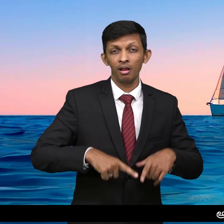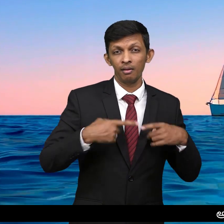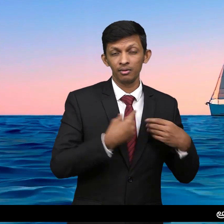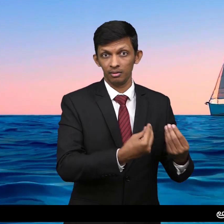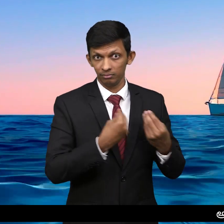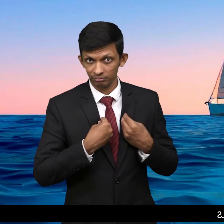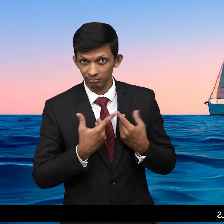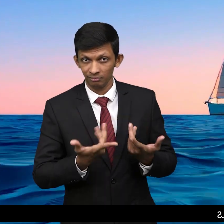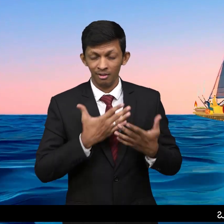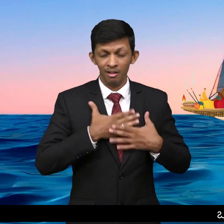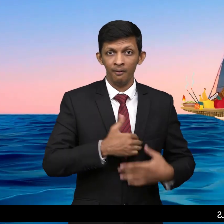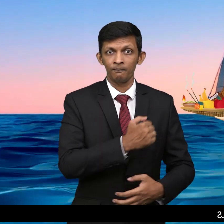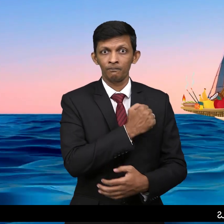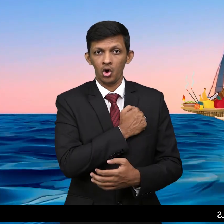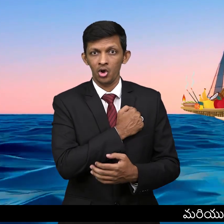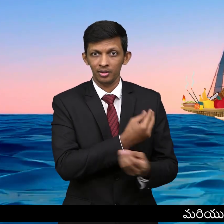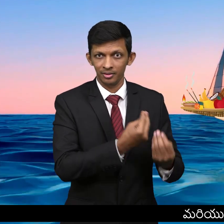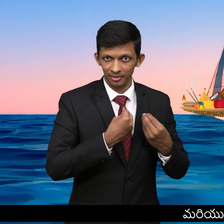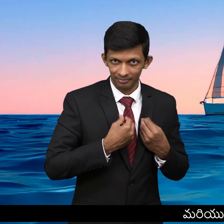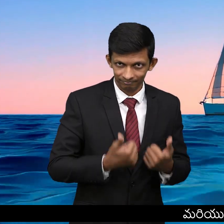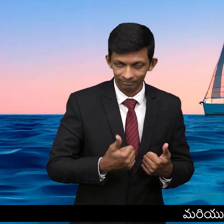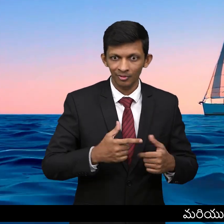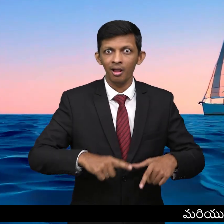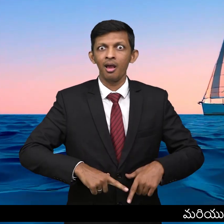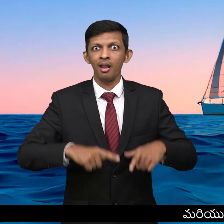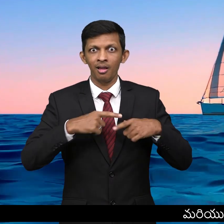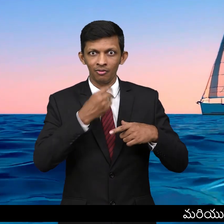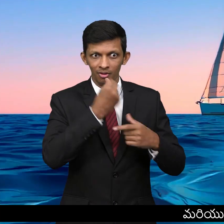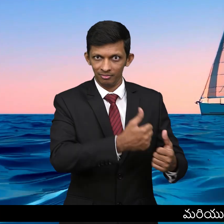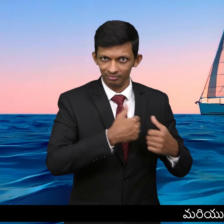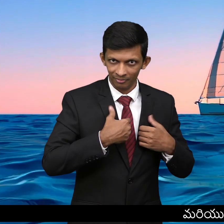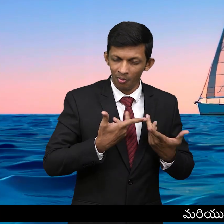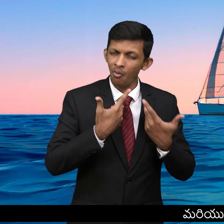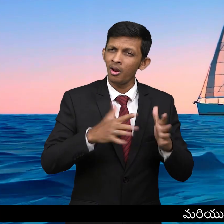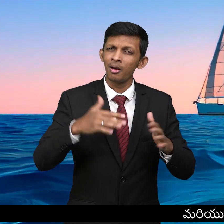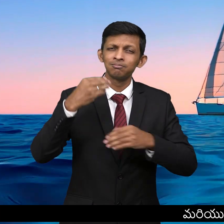అది జీవితం, ఒక విశ్వాసం మరియు ఒక జీవనాధారం.